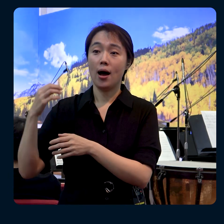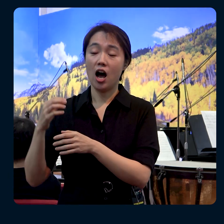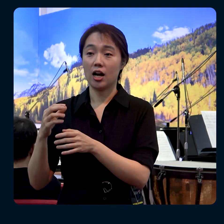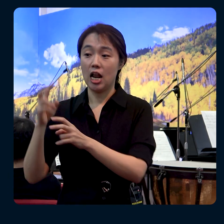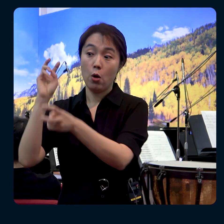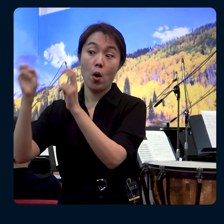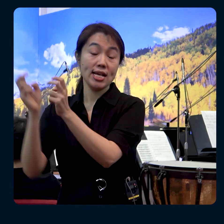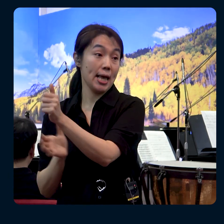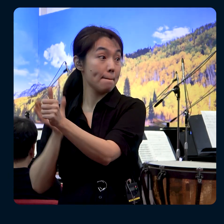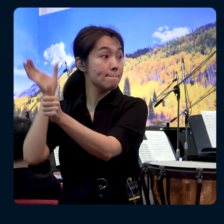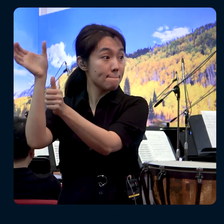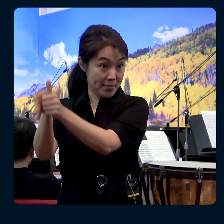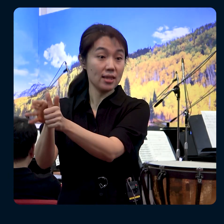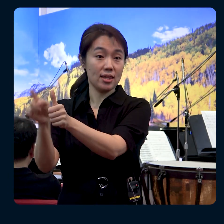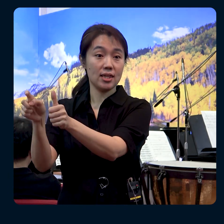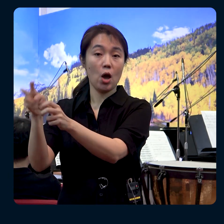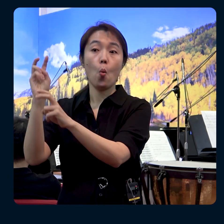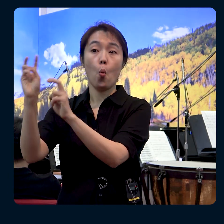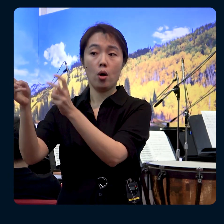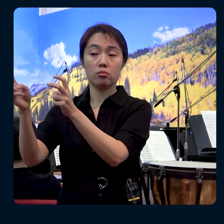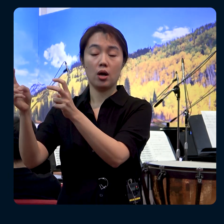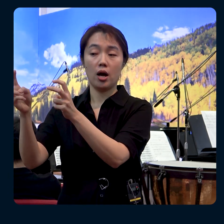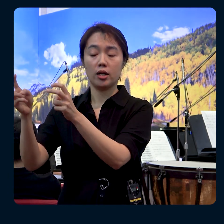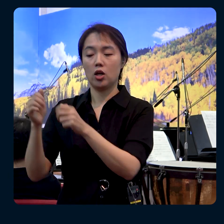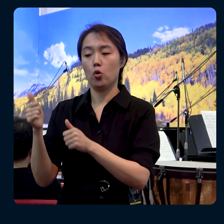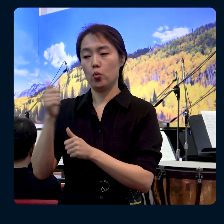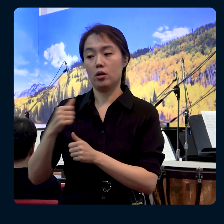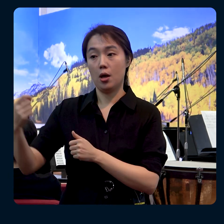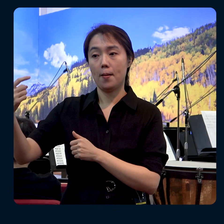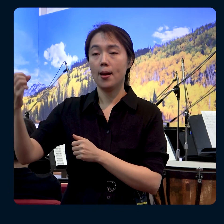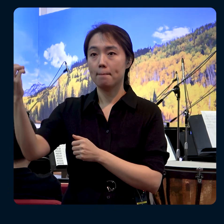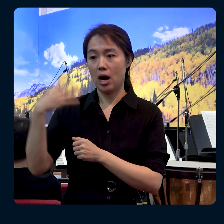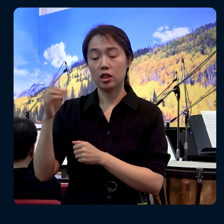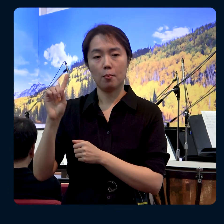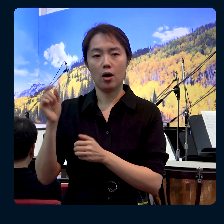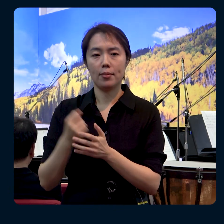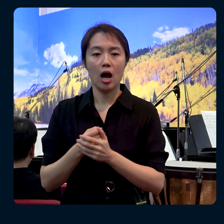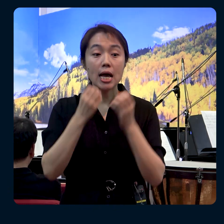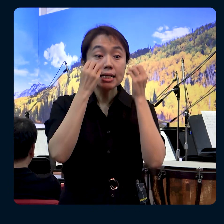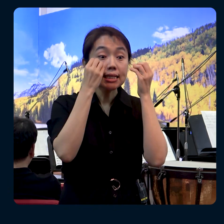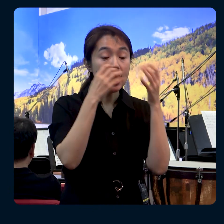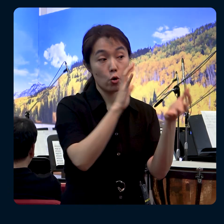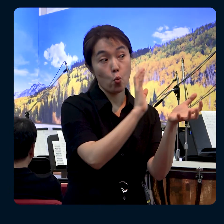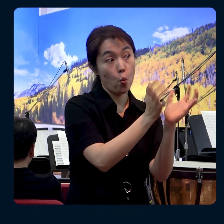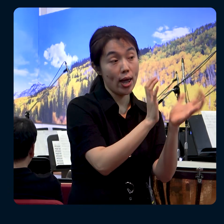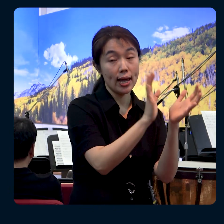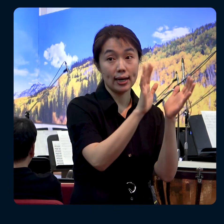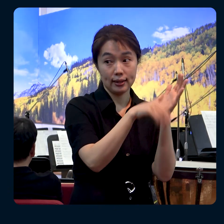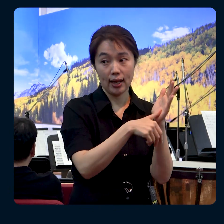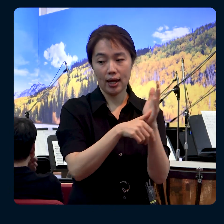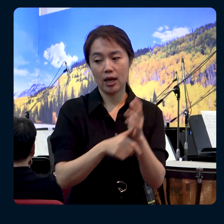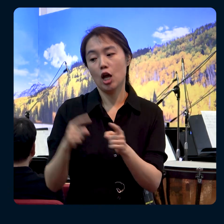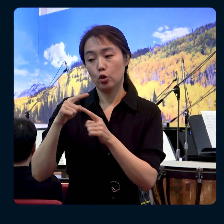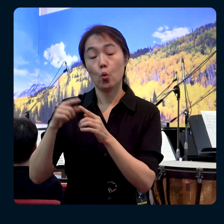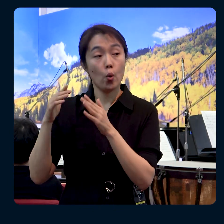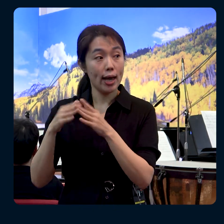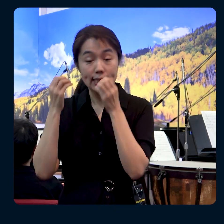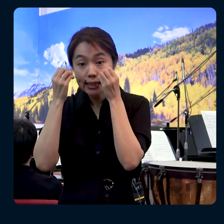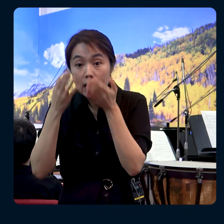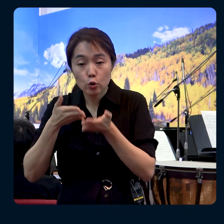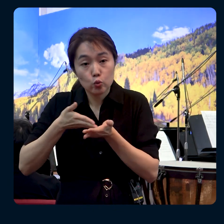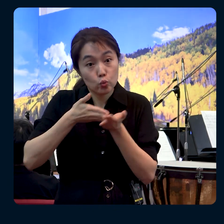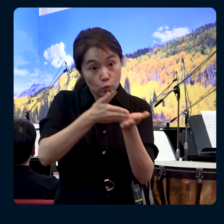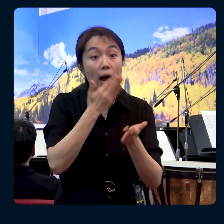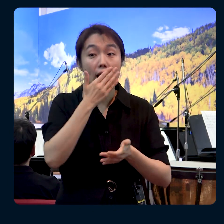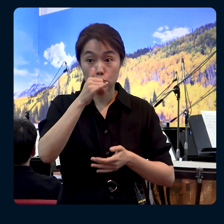맡은 회사에서 이제 교회 건축위원회한테 말하기를 새로운 공청회에 교회 측에서도 새로운 요청 사항을 넣을